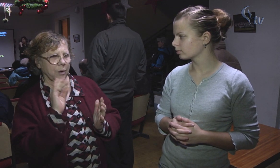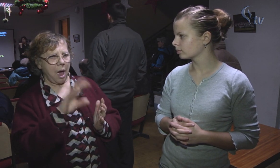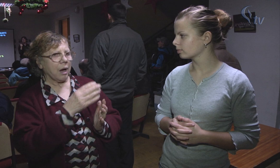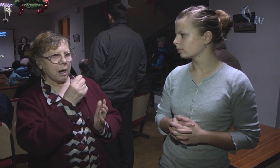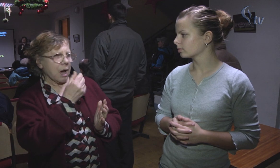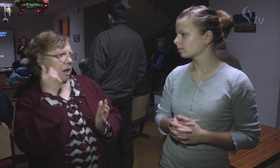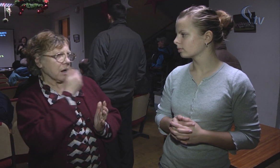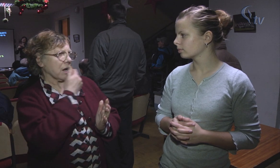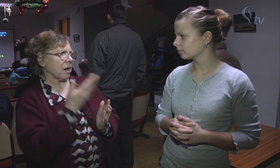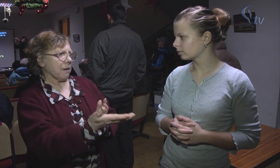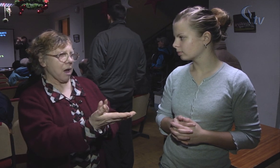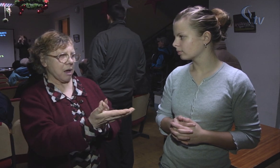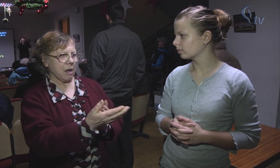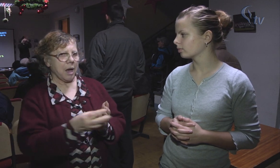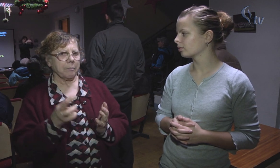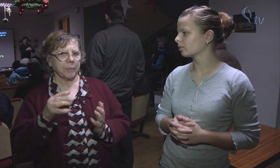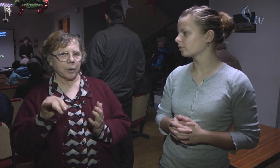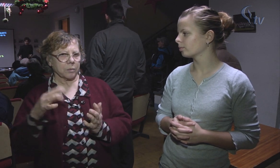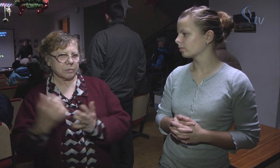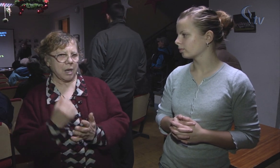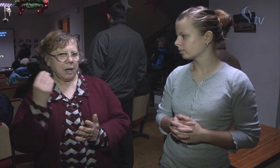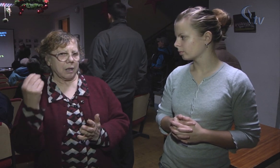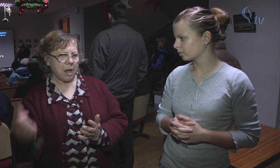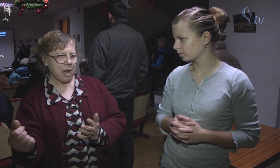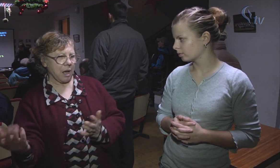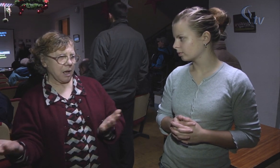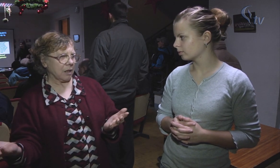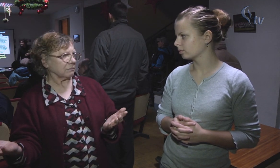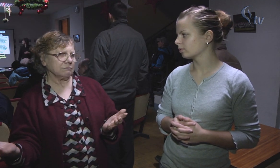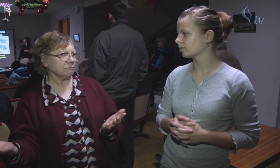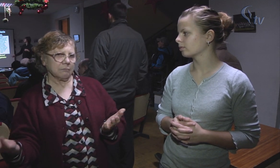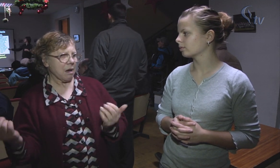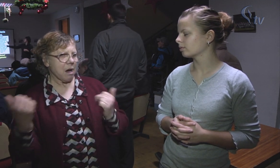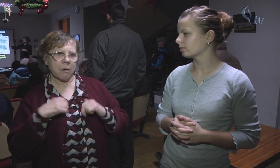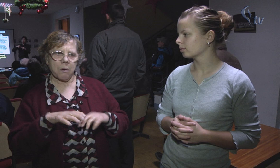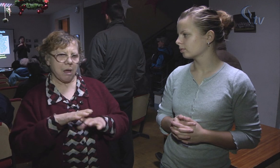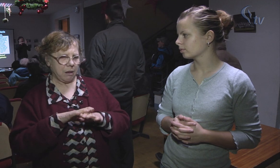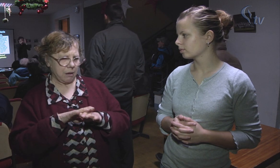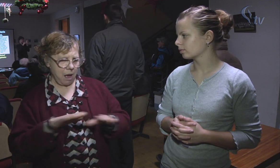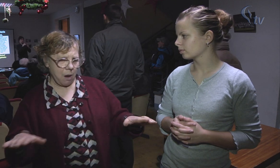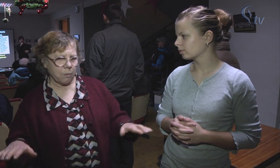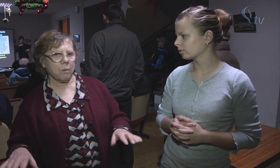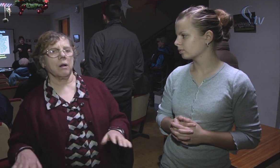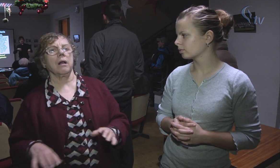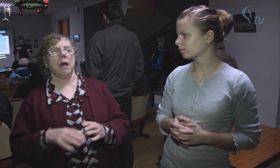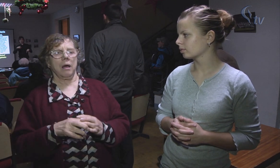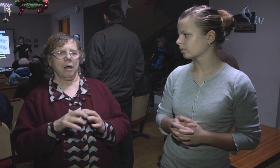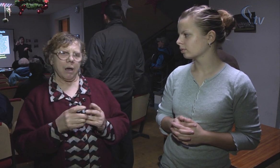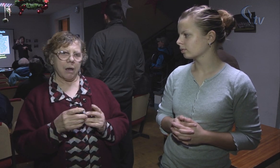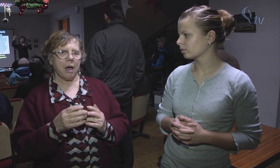viipekeele tõlkide OÜ-le raha ei eraldatud, raha eraldati ainult MTÜ viipelennule ja ma ei ole sellega